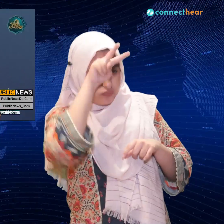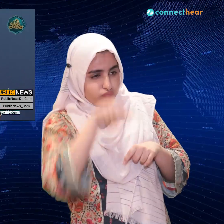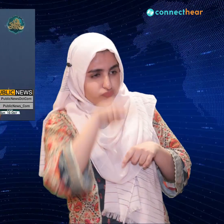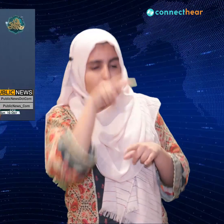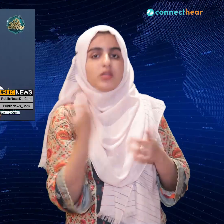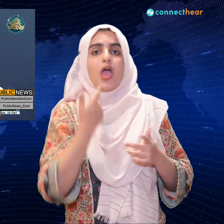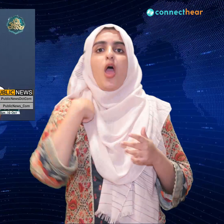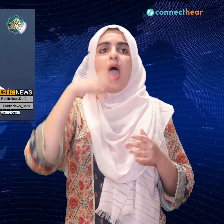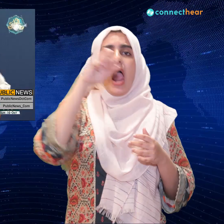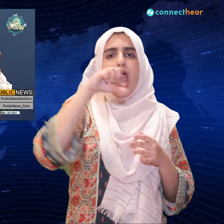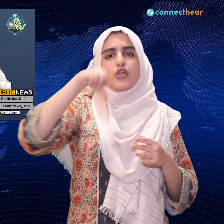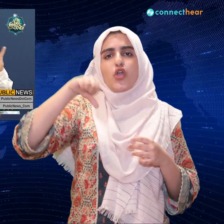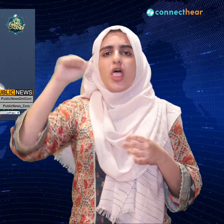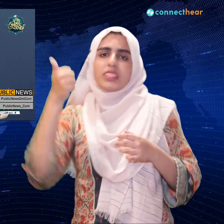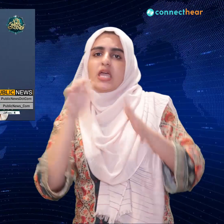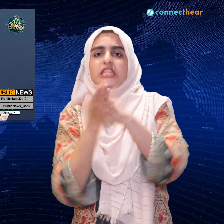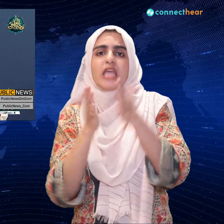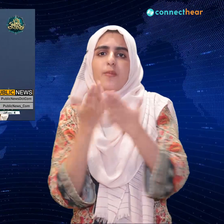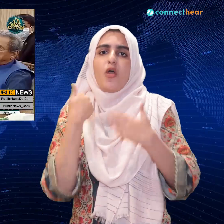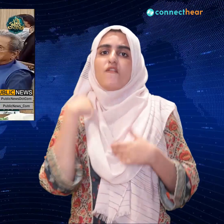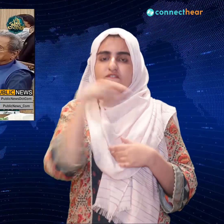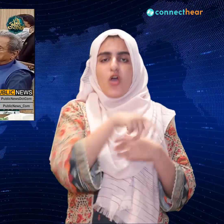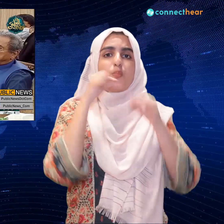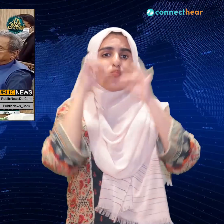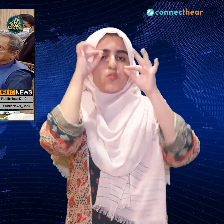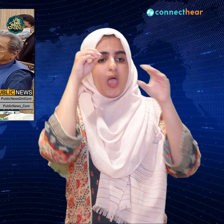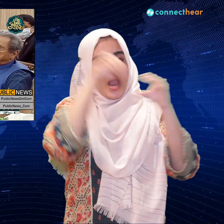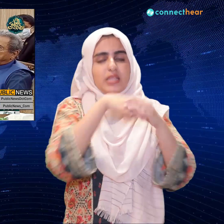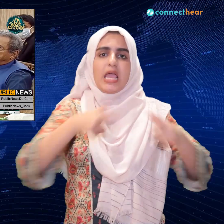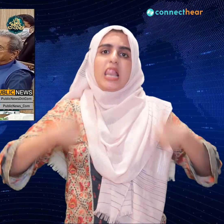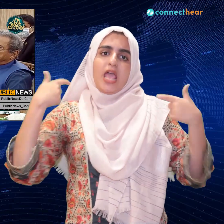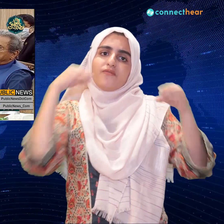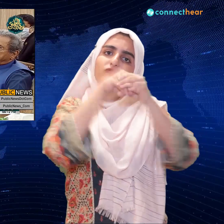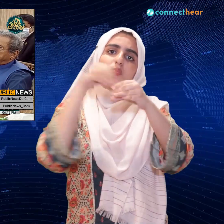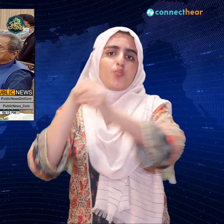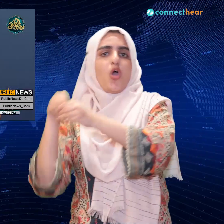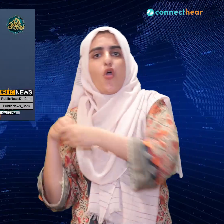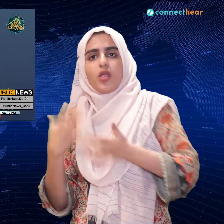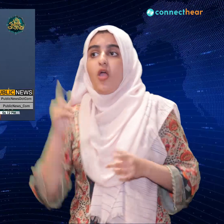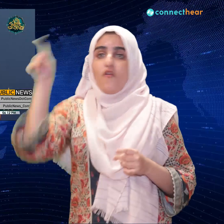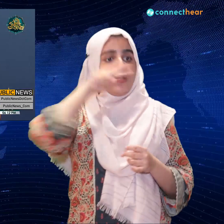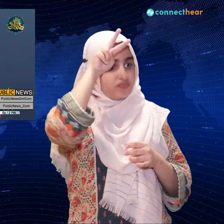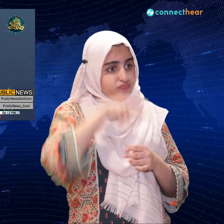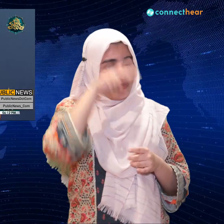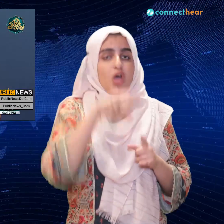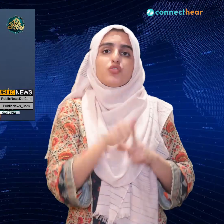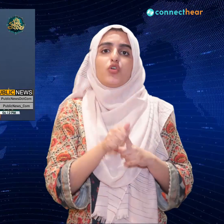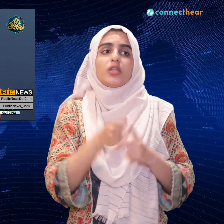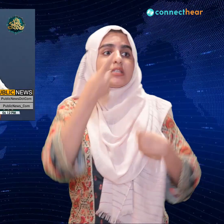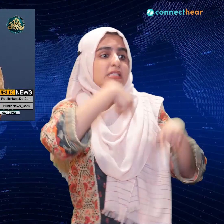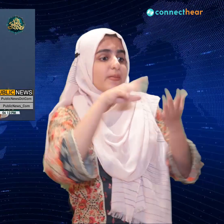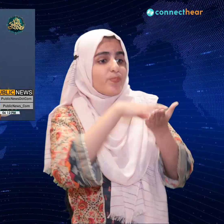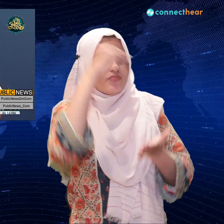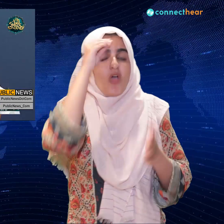9, 10 کتابوں میں اب سیرت نبی کا کورس شروع کیا. اس کو مانیٹر کیا جائے گا کہ کیسا پڑھ رہا ہے, اس میں